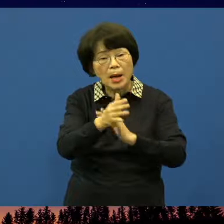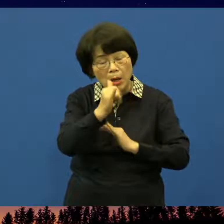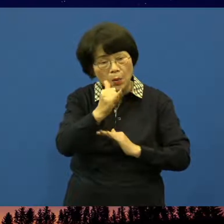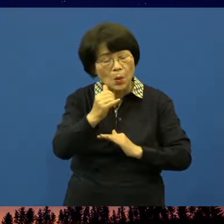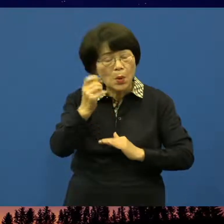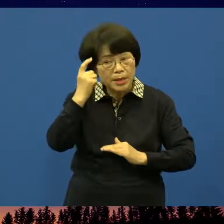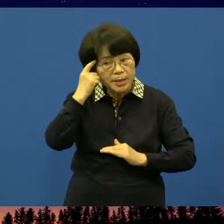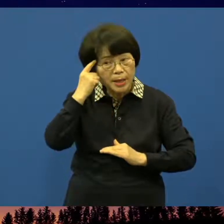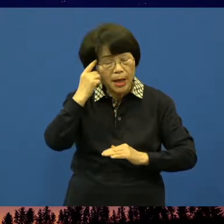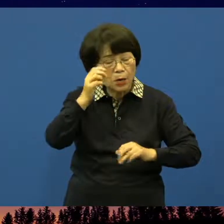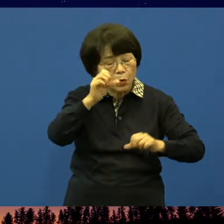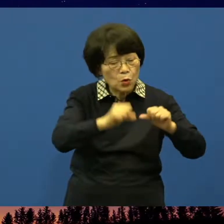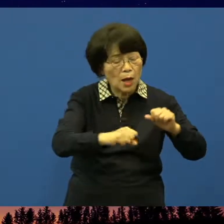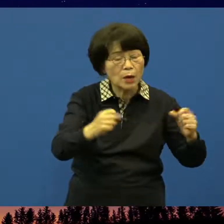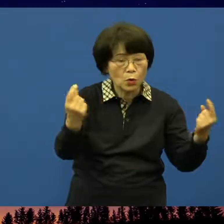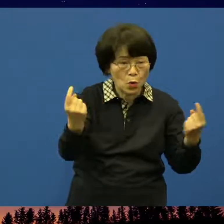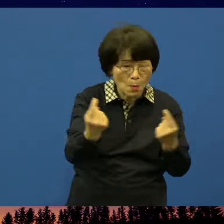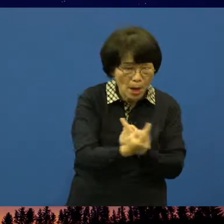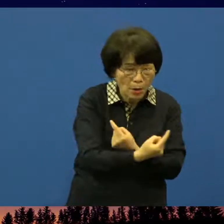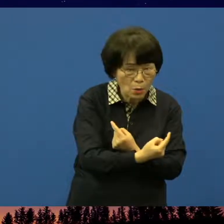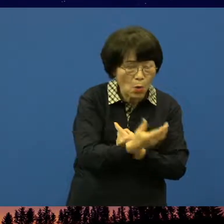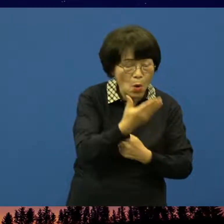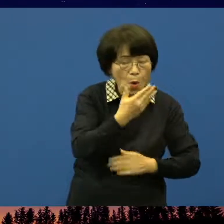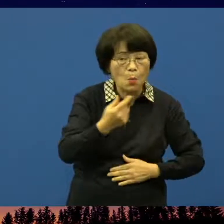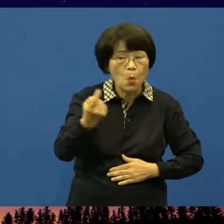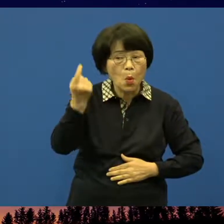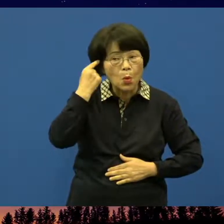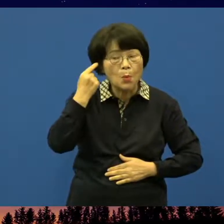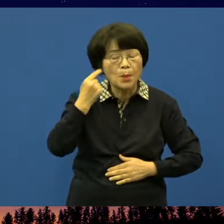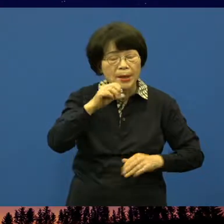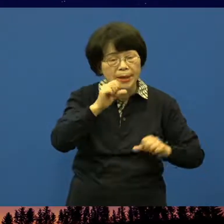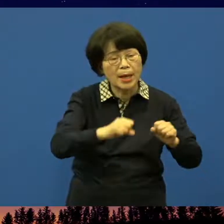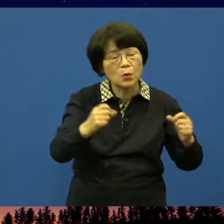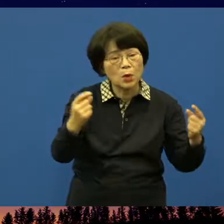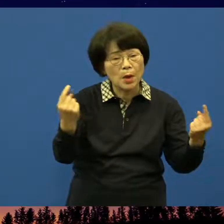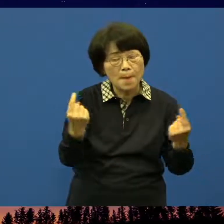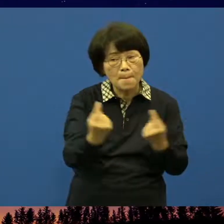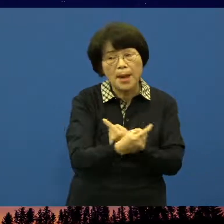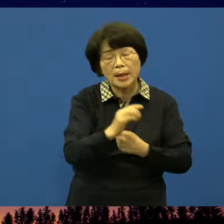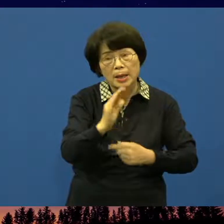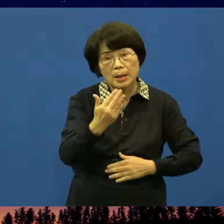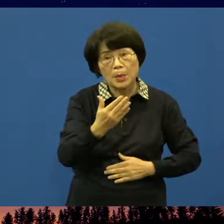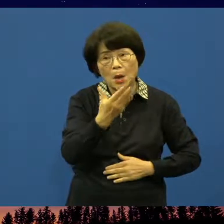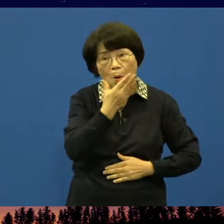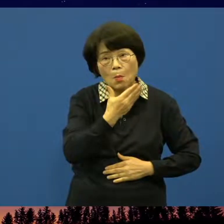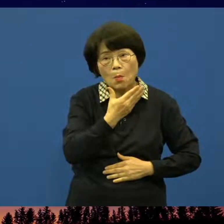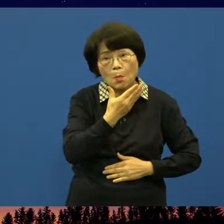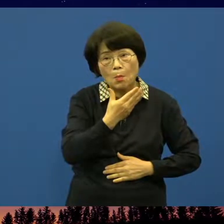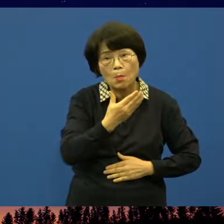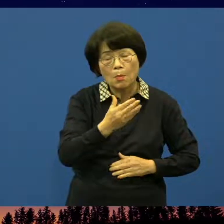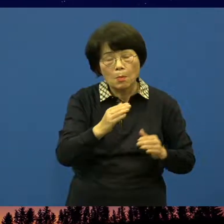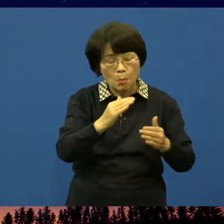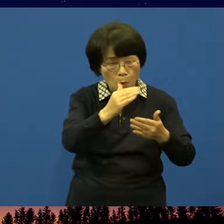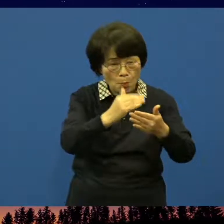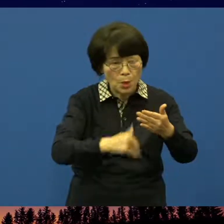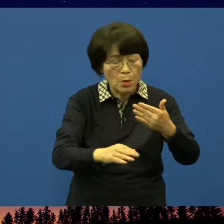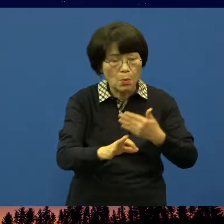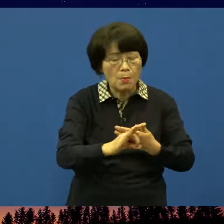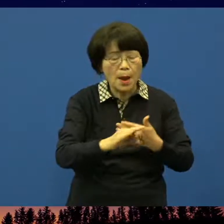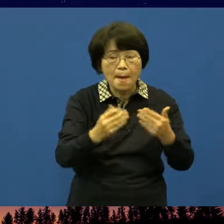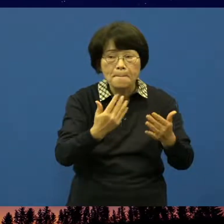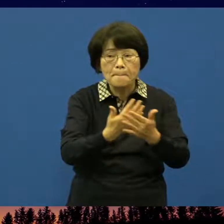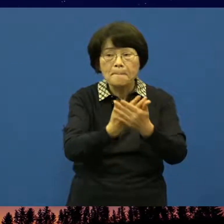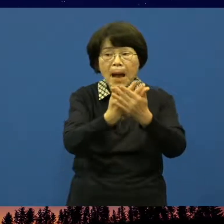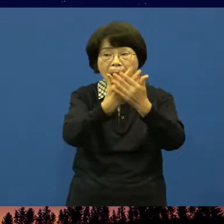우리의 태도를 바꾸는 것입니다. 복음은 우리의 태도의 변화를 일으킵니다. 본문을 전체적으로 보면 밝고 긍정적입니다. 무엇이든지라는 이